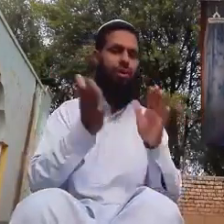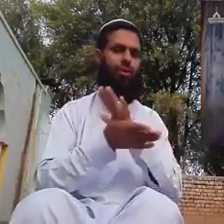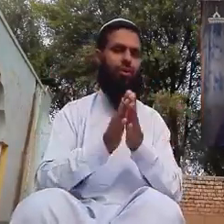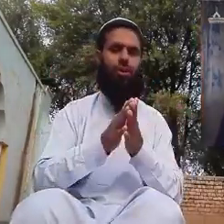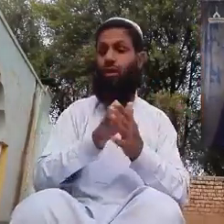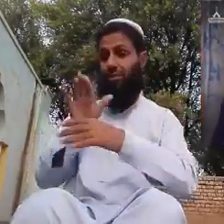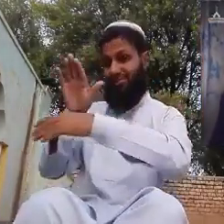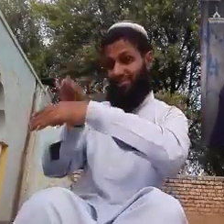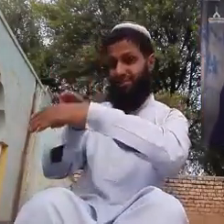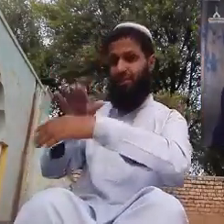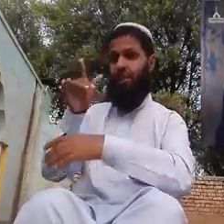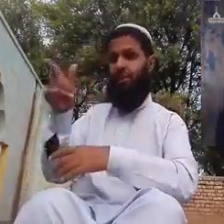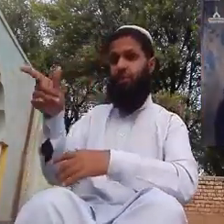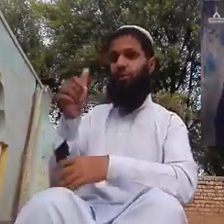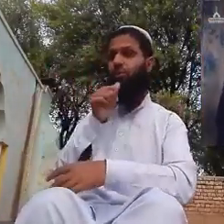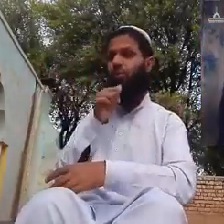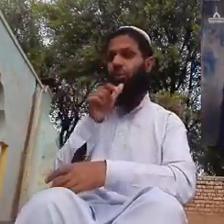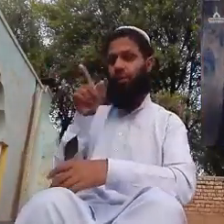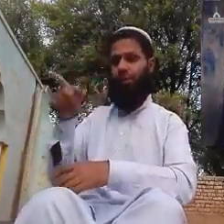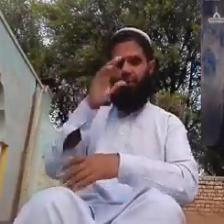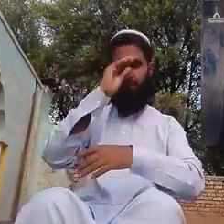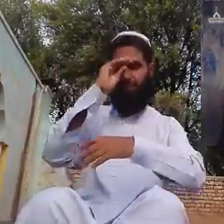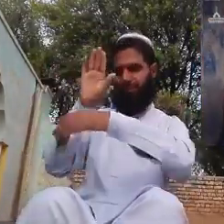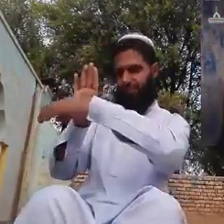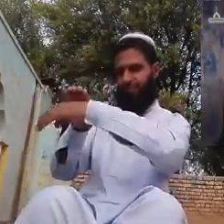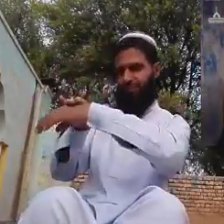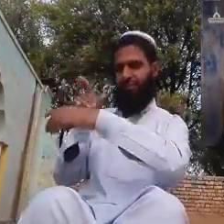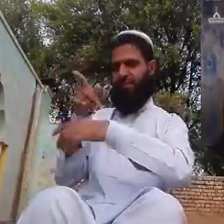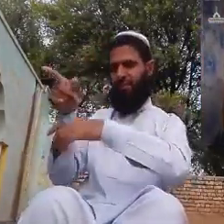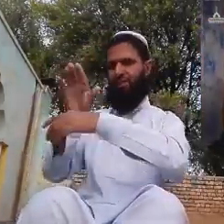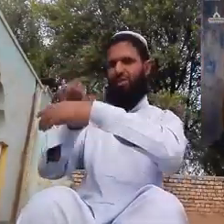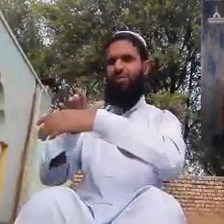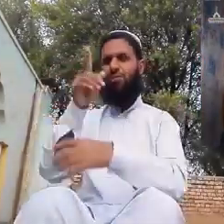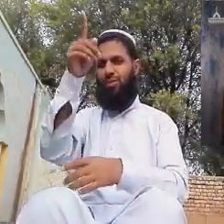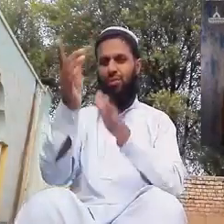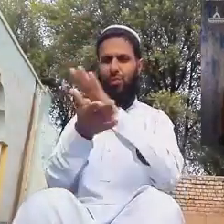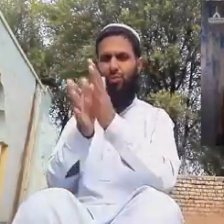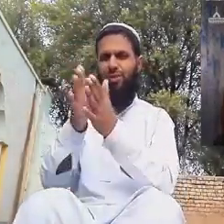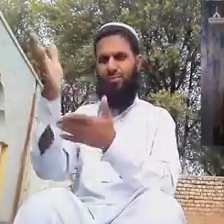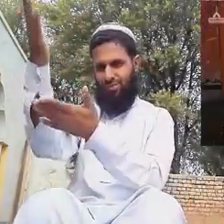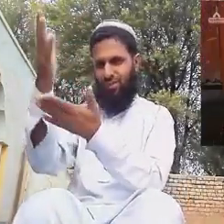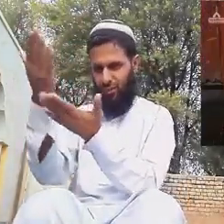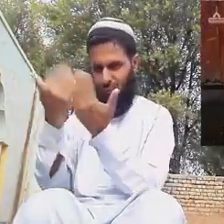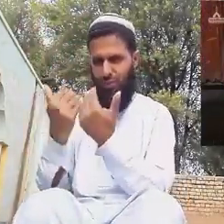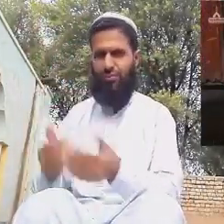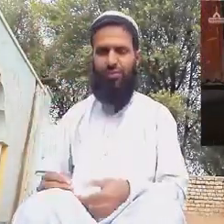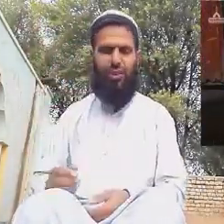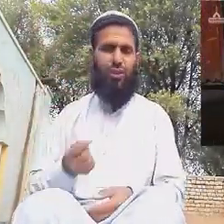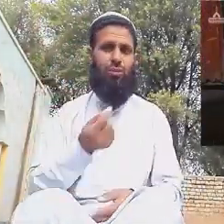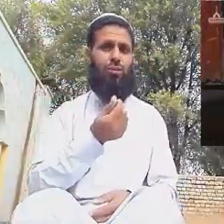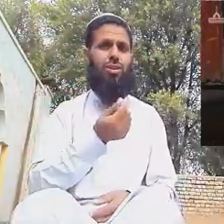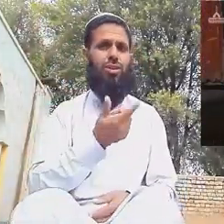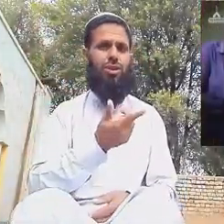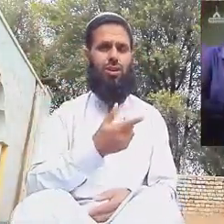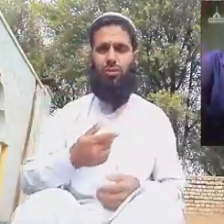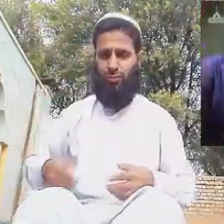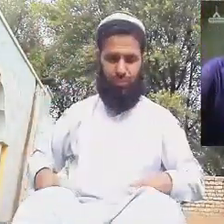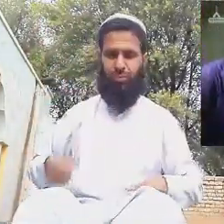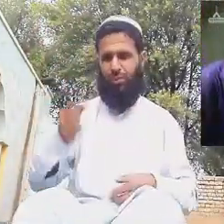दरवाजा खटखटाया तो दिल घबराया हुआ था कि बीवी को क्या जवाब दूंगा। दरवाजा खुलने पर शोहर ने थैला